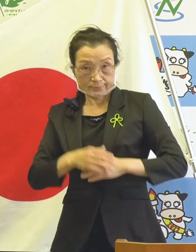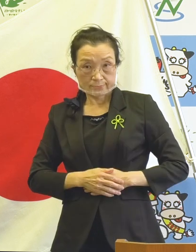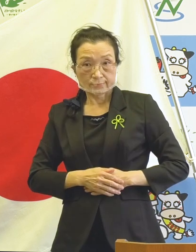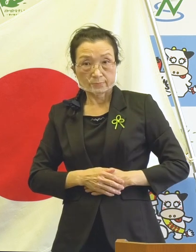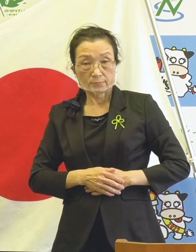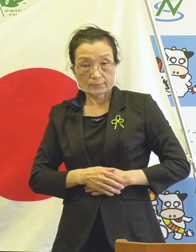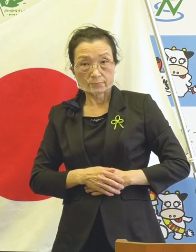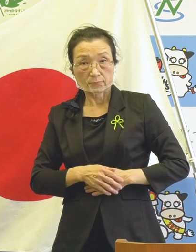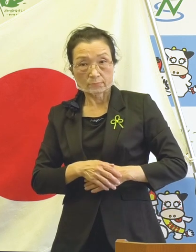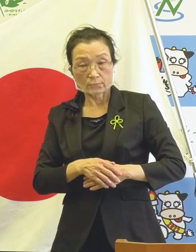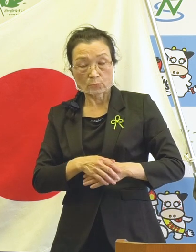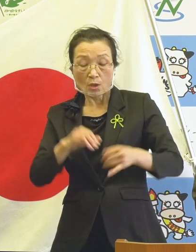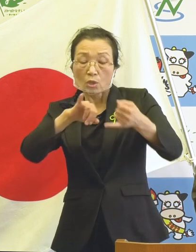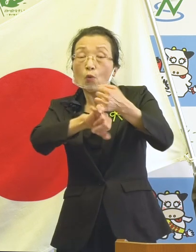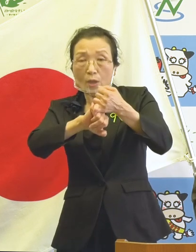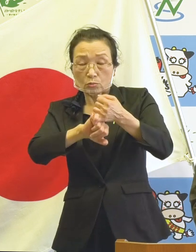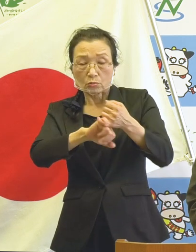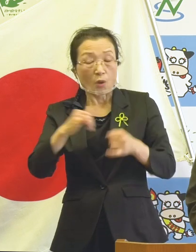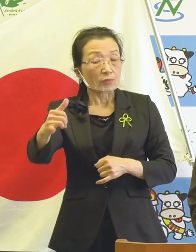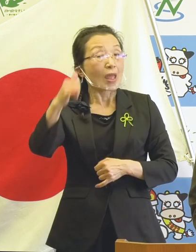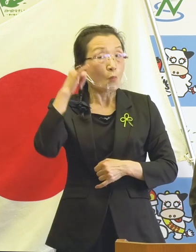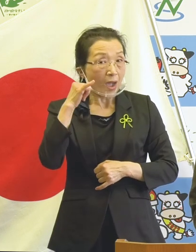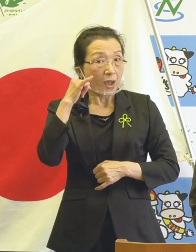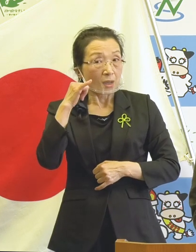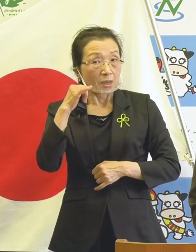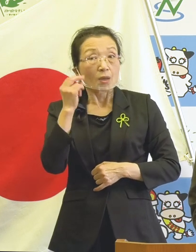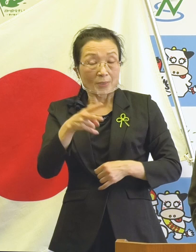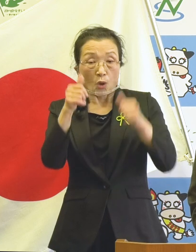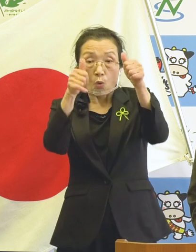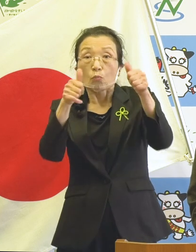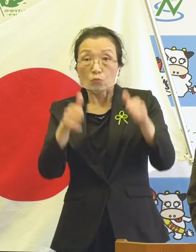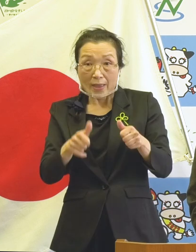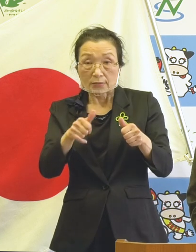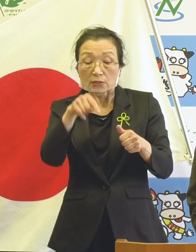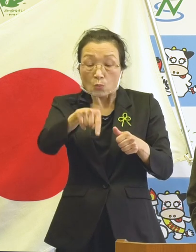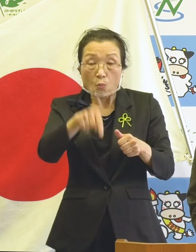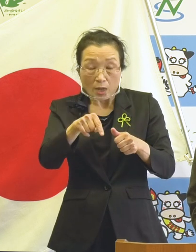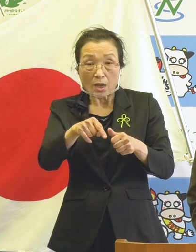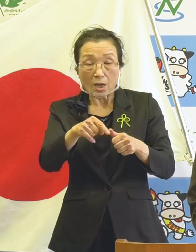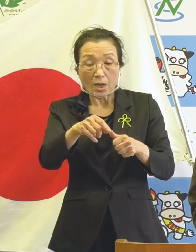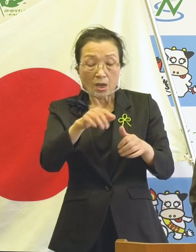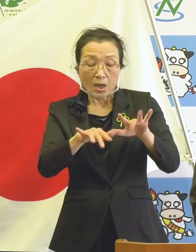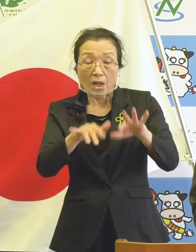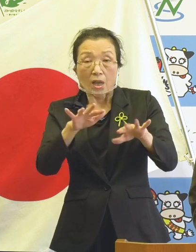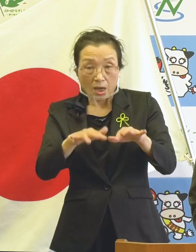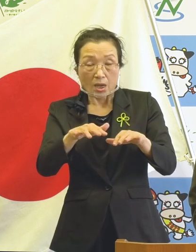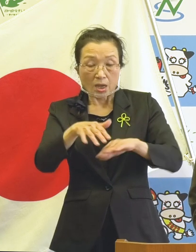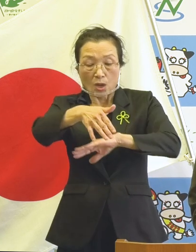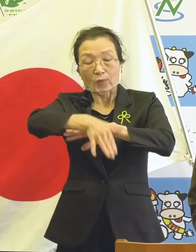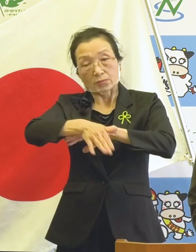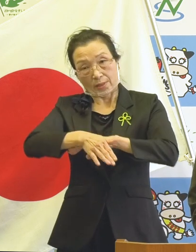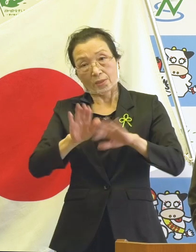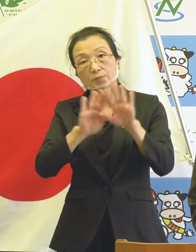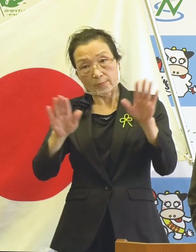接種予約は電話及びウェブ上で受付をします。予約受付は5月6